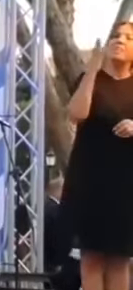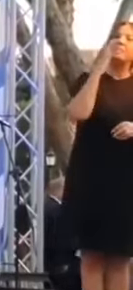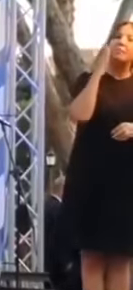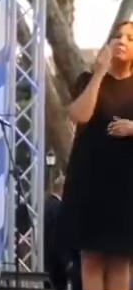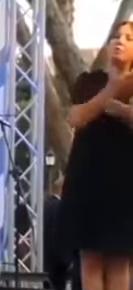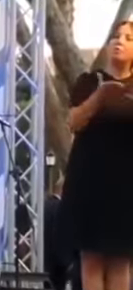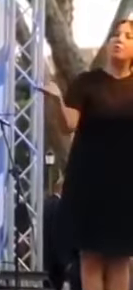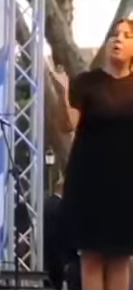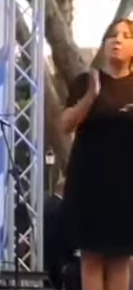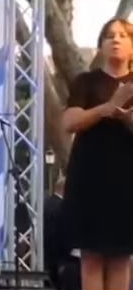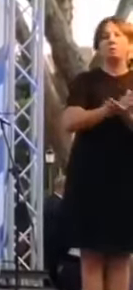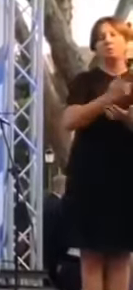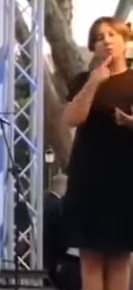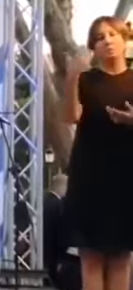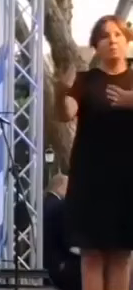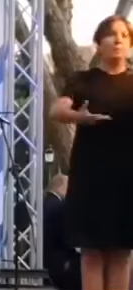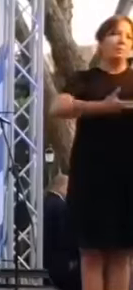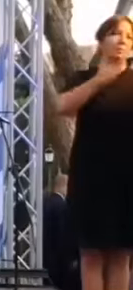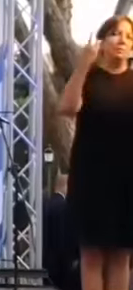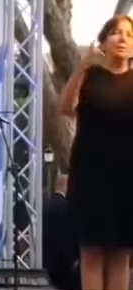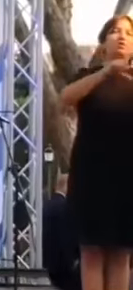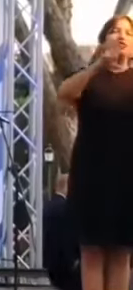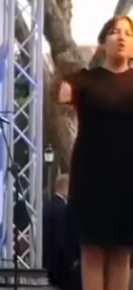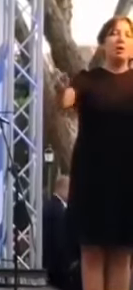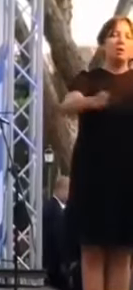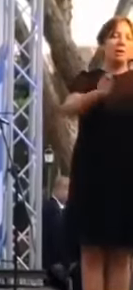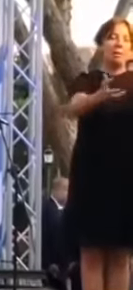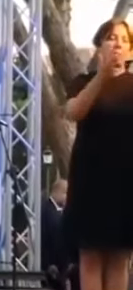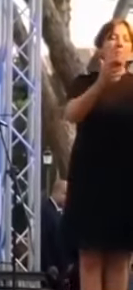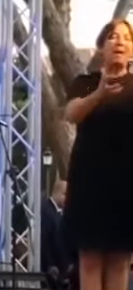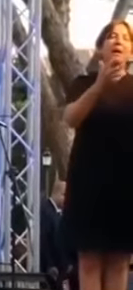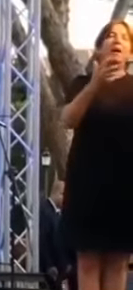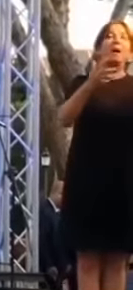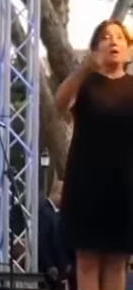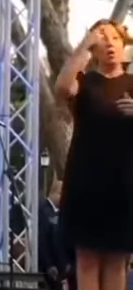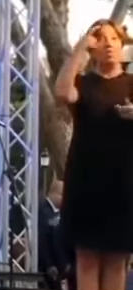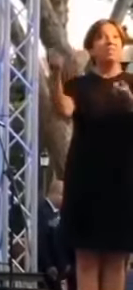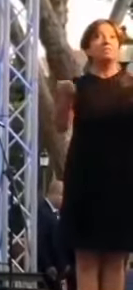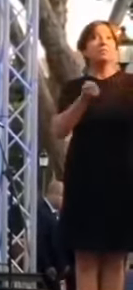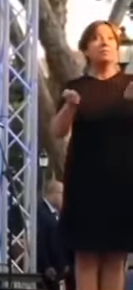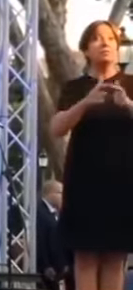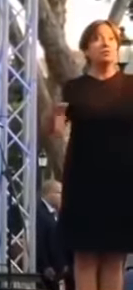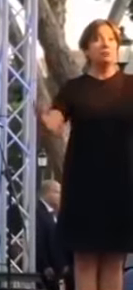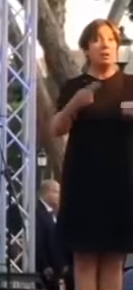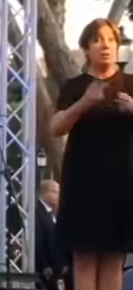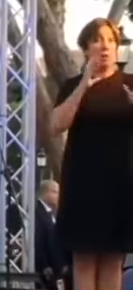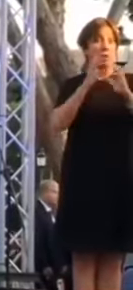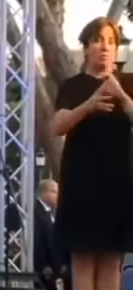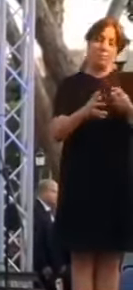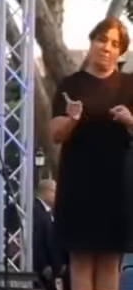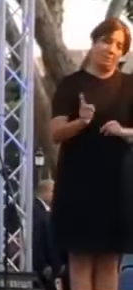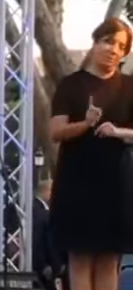ai partiti, queste cose che si dicono che sono buone per i titoli di giornale, ma non ci governi una città complessa come Roma. Quindi arriverà